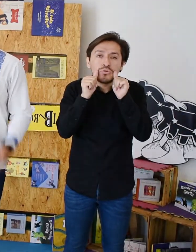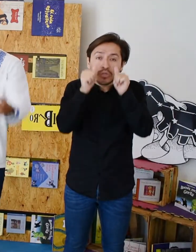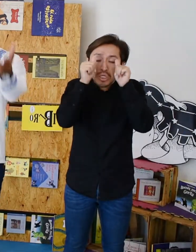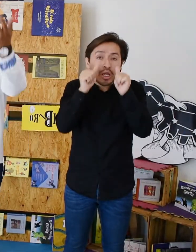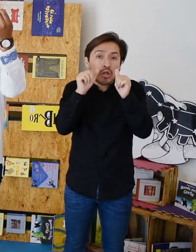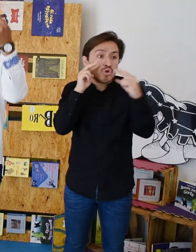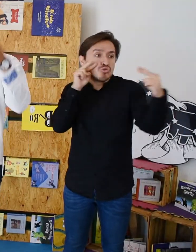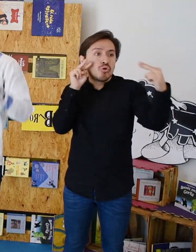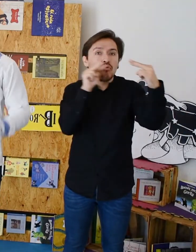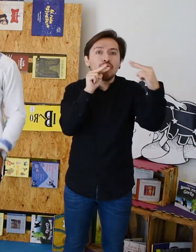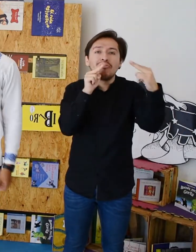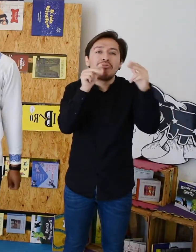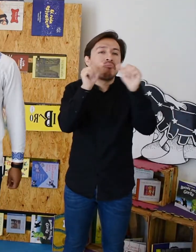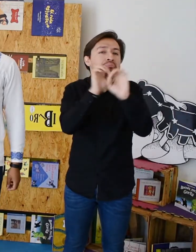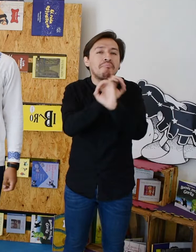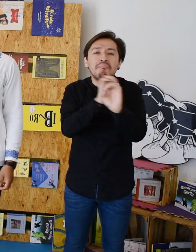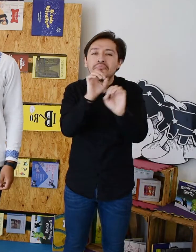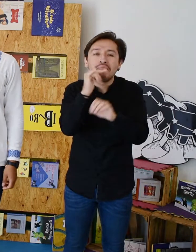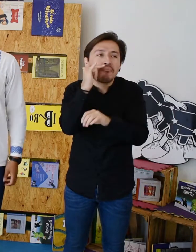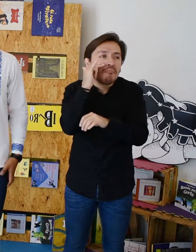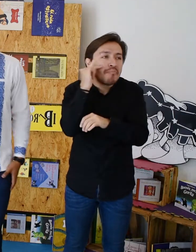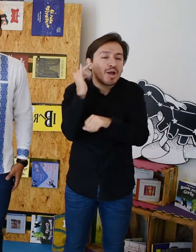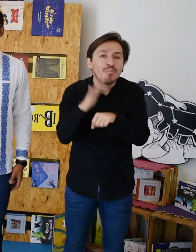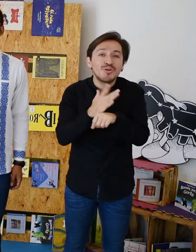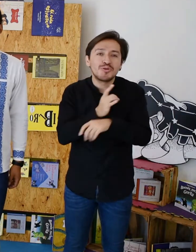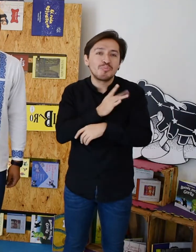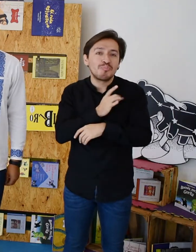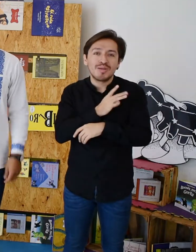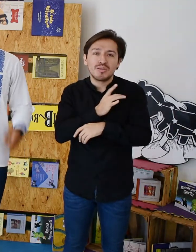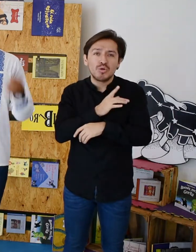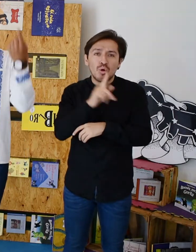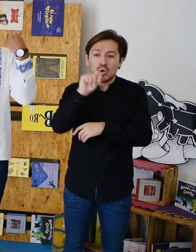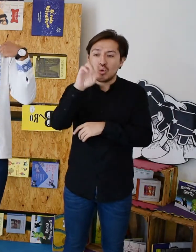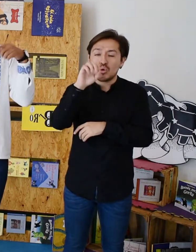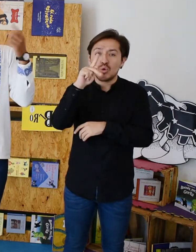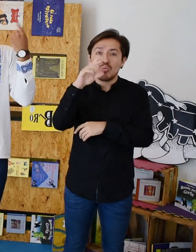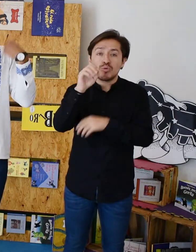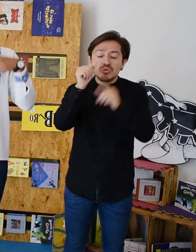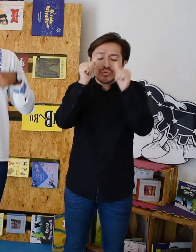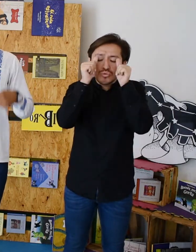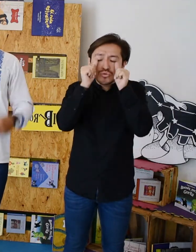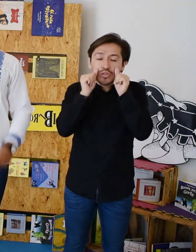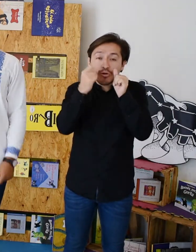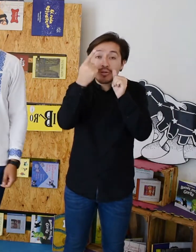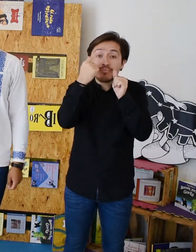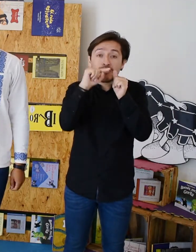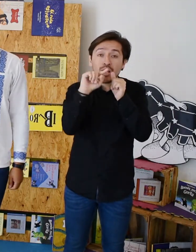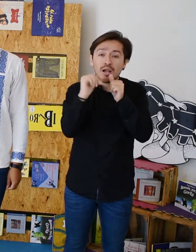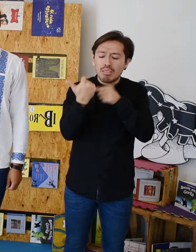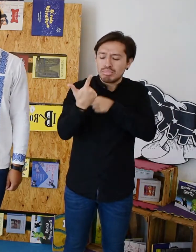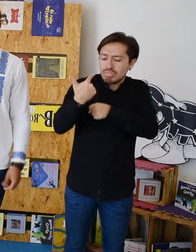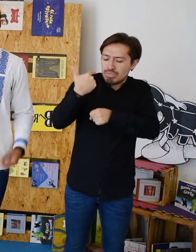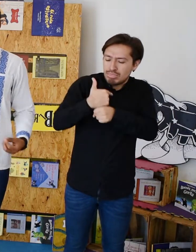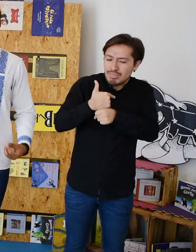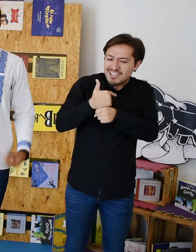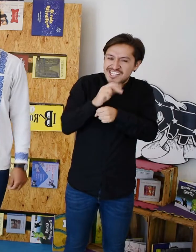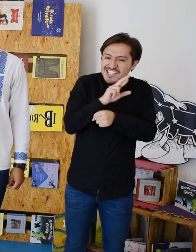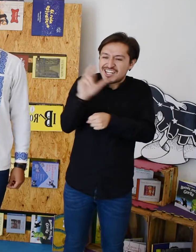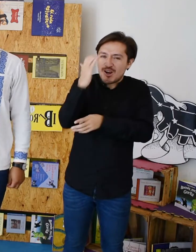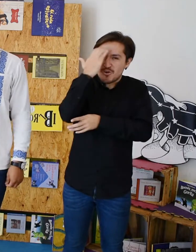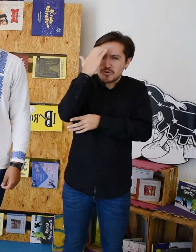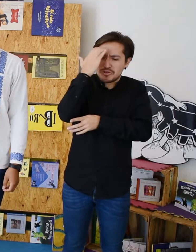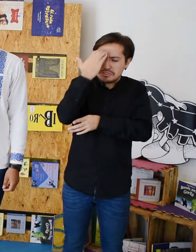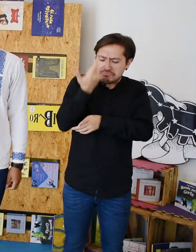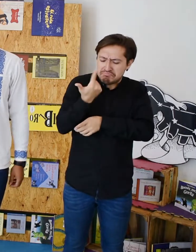del tecuán, por eso no le tuvo miedo. Los topos son ciegos para mirarse hacia adentro y reconocerse en lo que